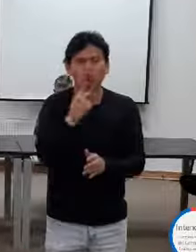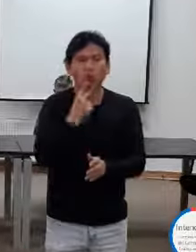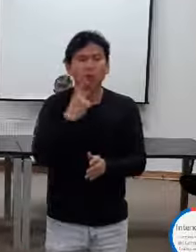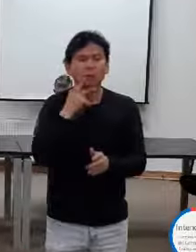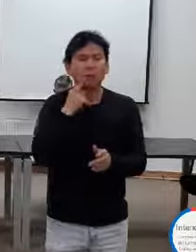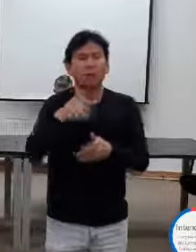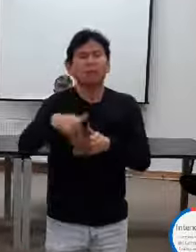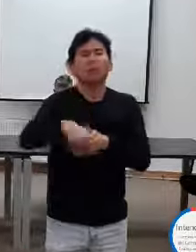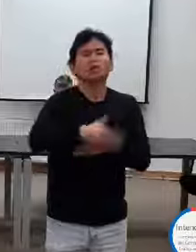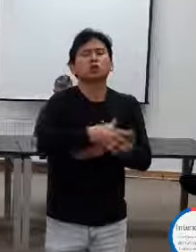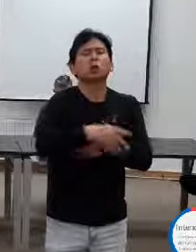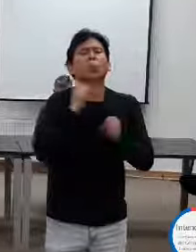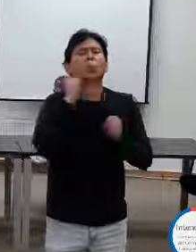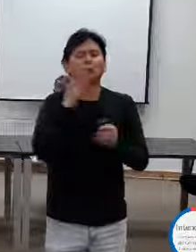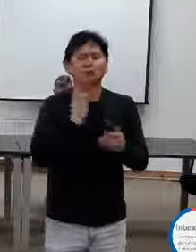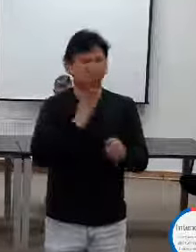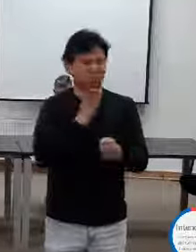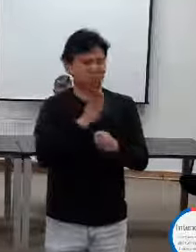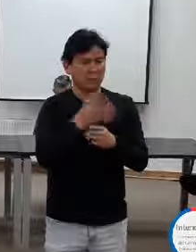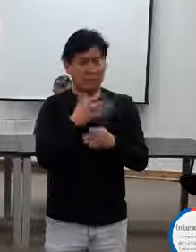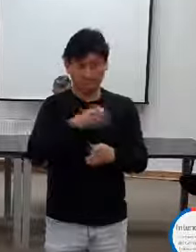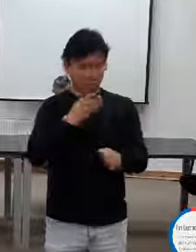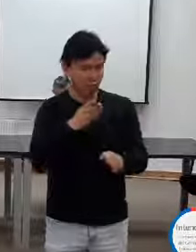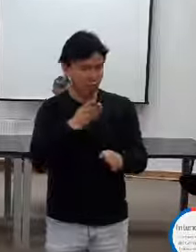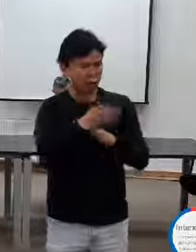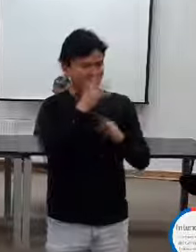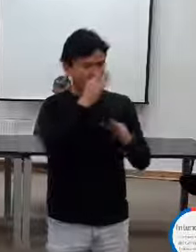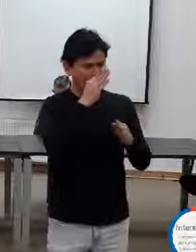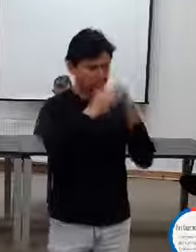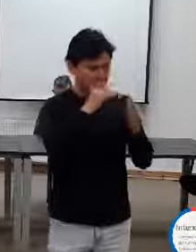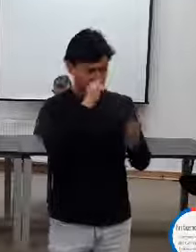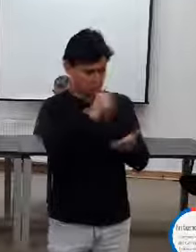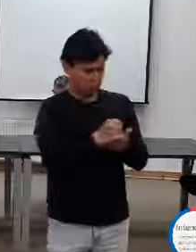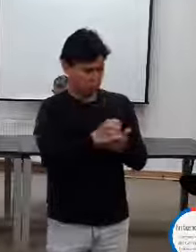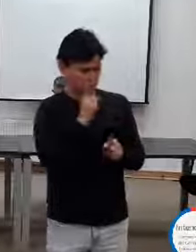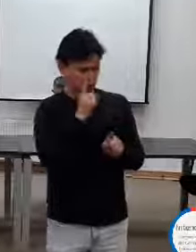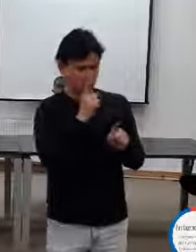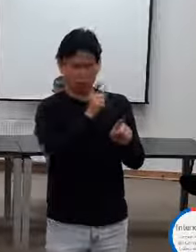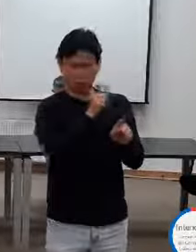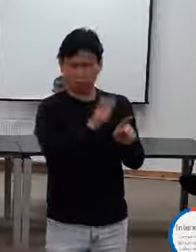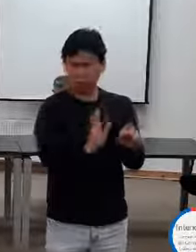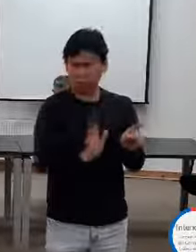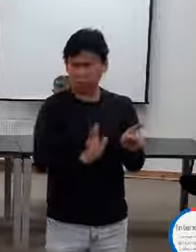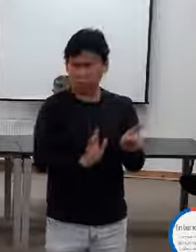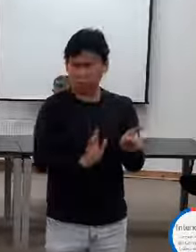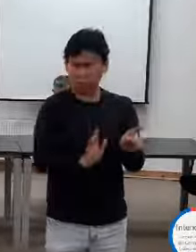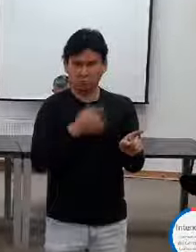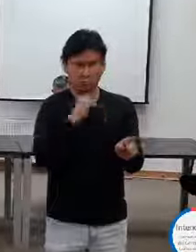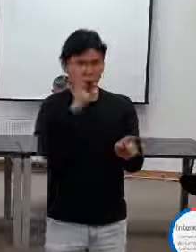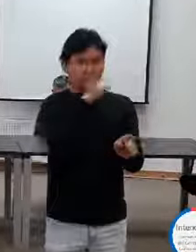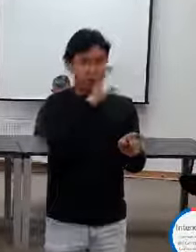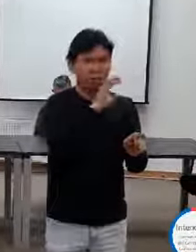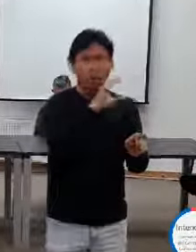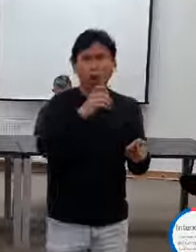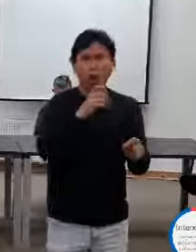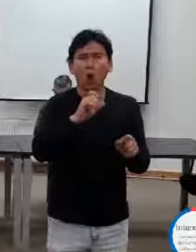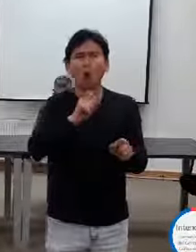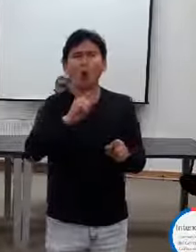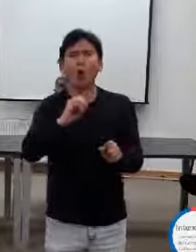direcciones cualquiera porque cuando se va con la PDI a ver la dirección, nadie conoce a esa persona. O yo no sé si la buscan por Google.